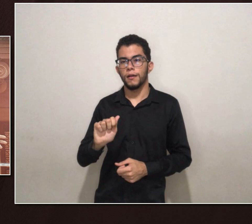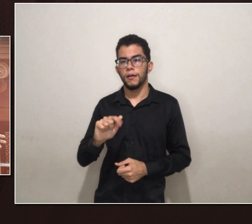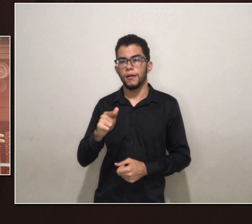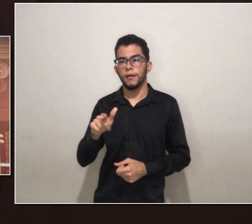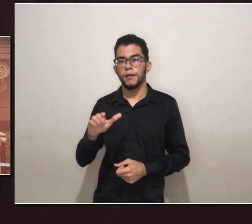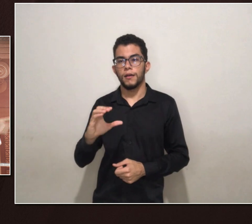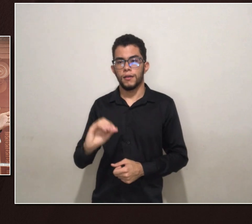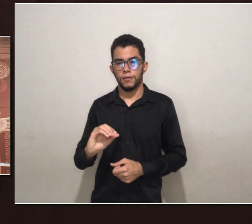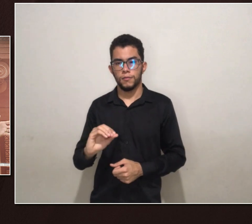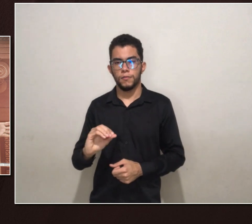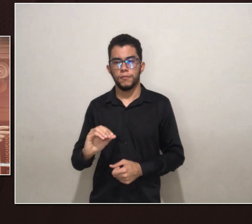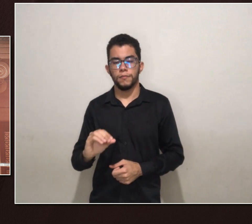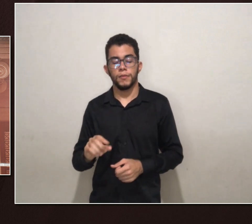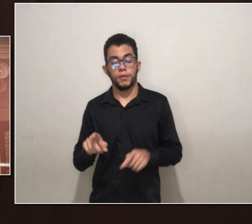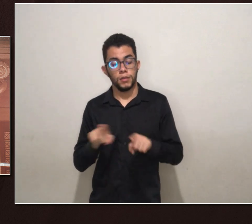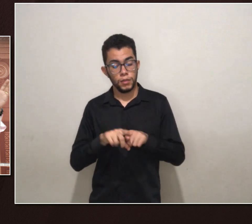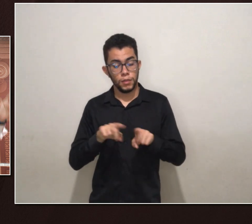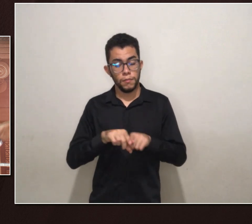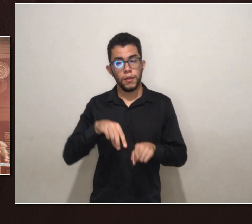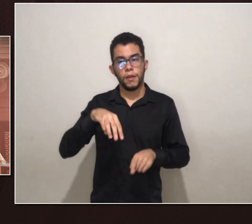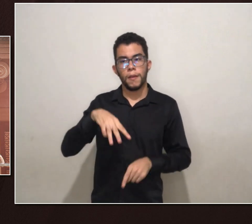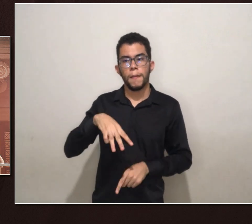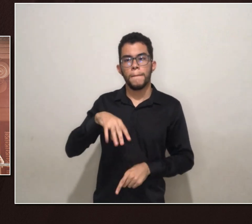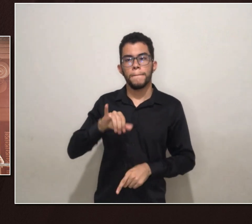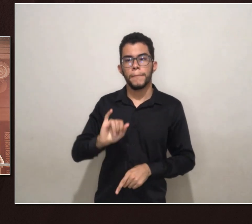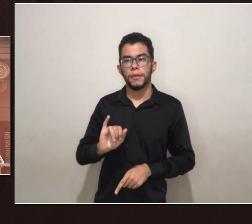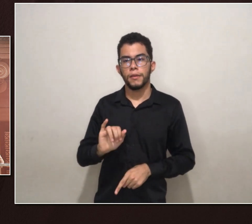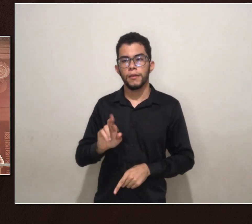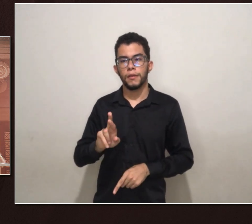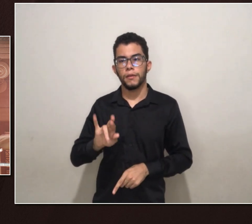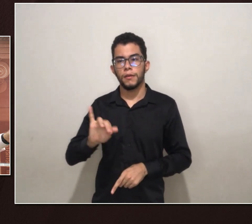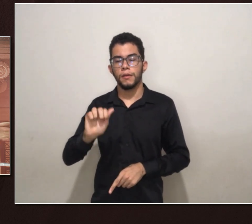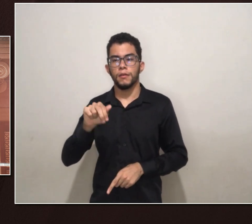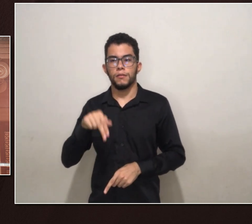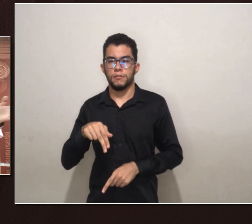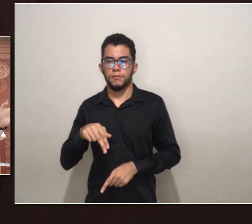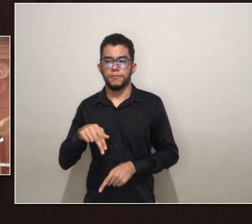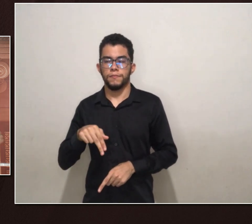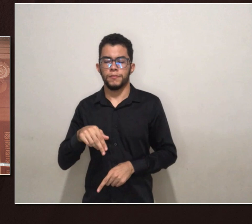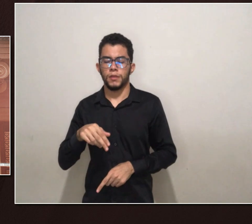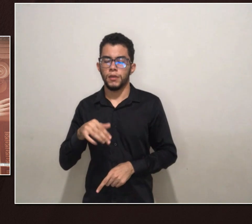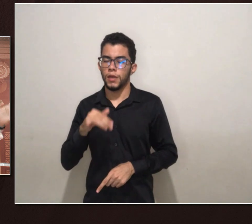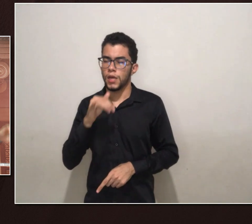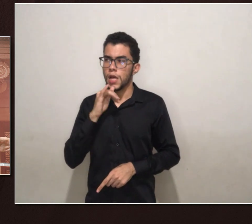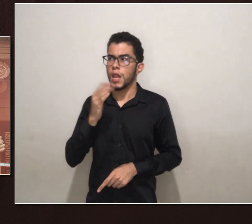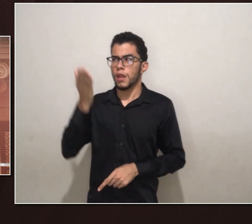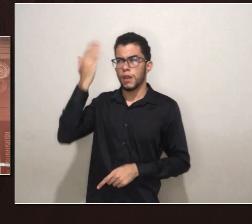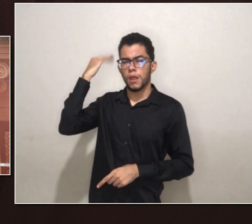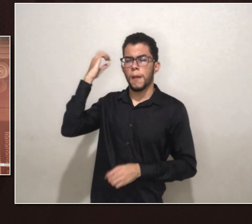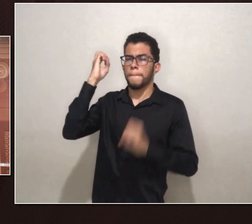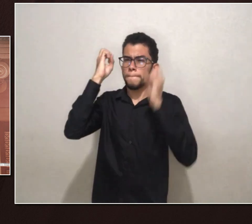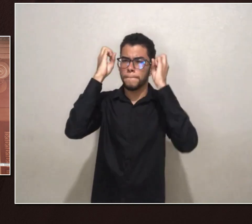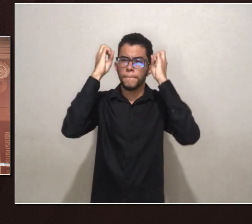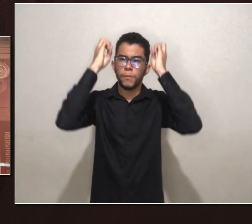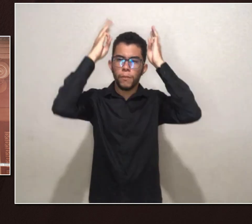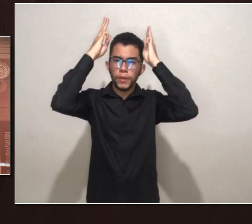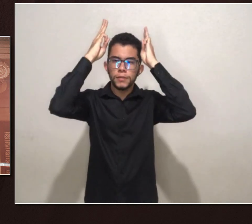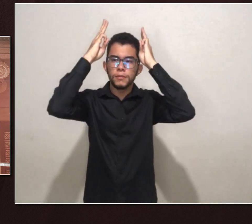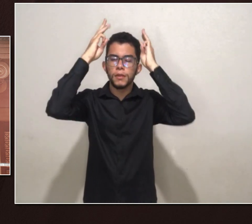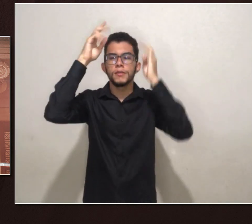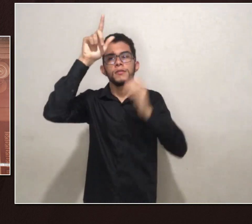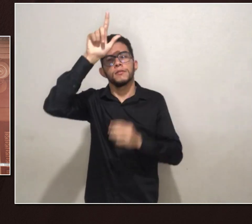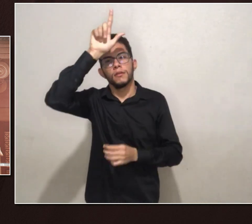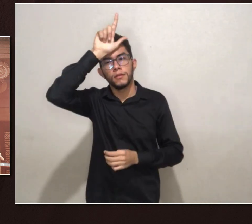Moisés: tem o Senhor falado somente por Moisés? E o Senhor não tem falado também por nós? A gente se